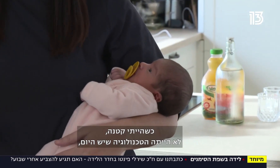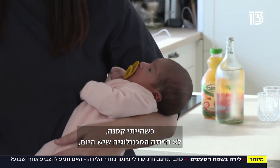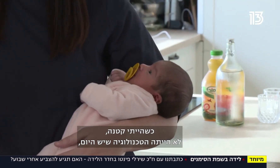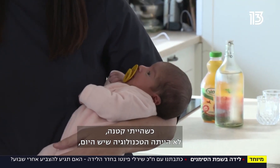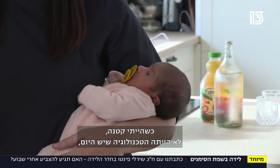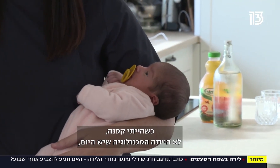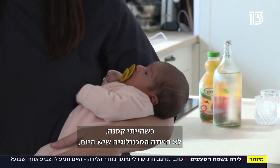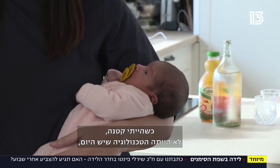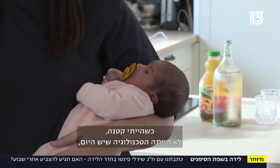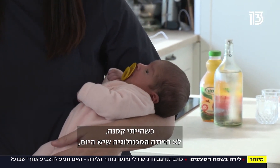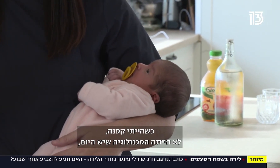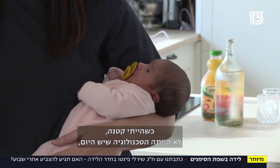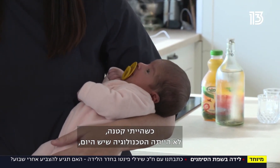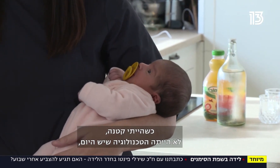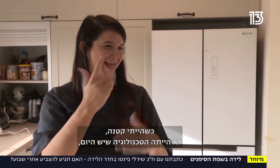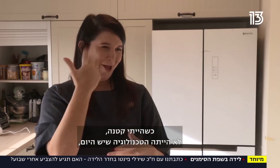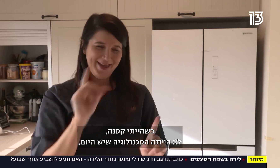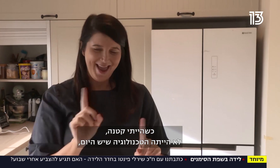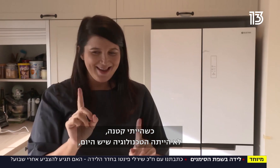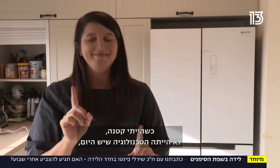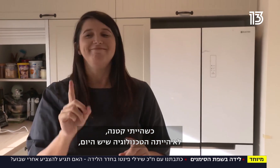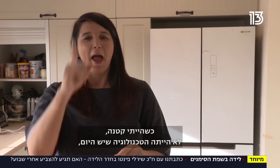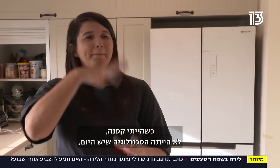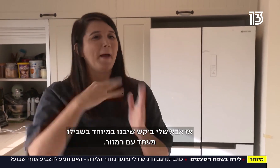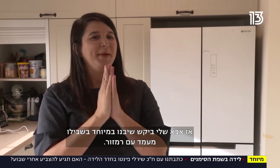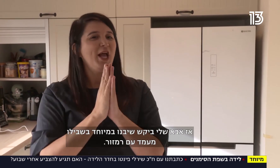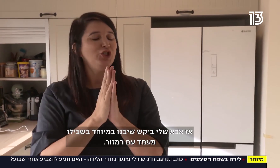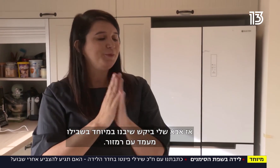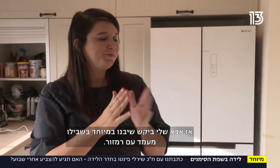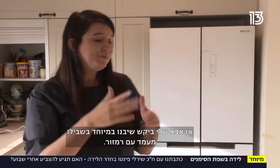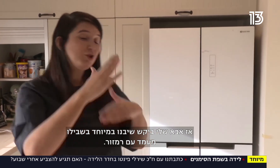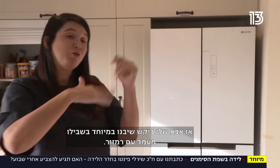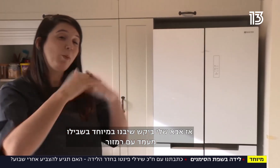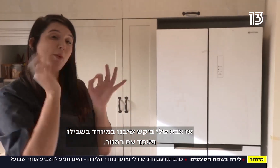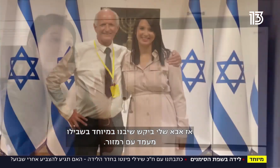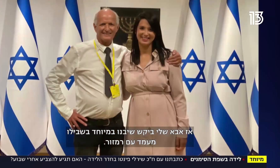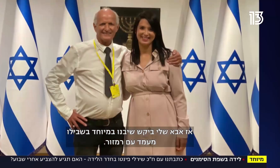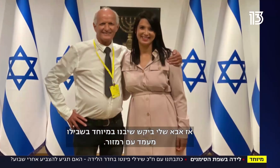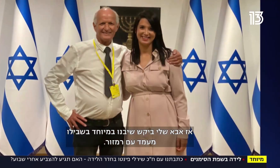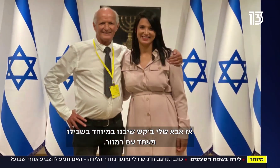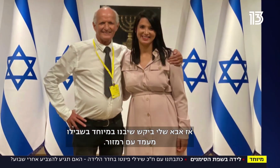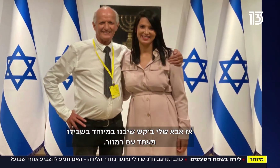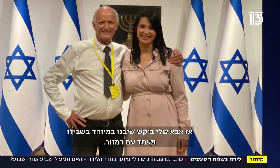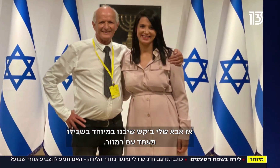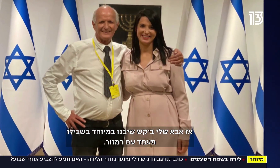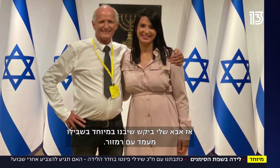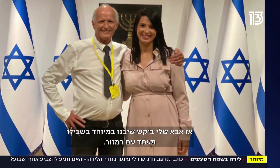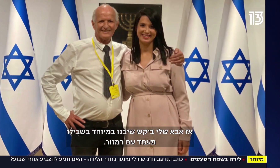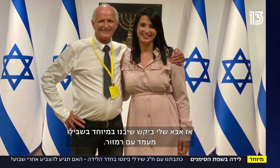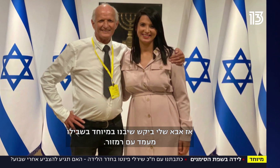כשהייתי קטנה, לא היה את הטכנולוגיה שיש היום. אז אבא שלי ביקש שיבנו במיוחד בשבילו מעמד